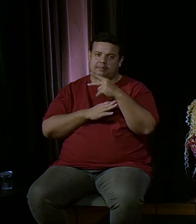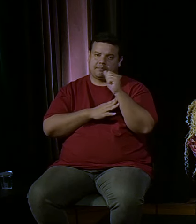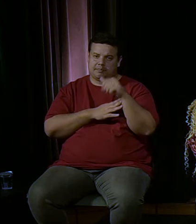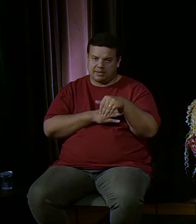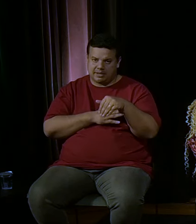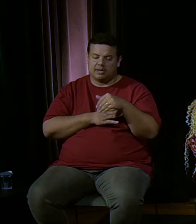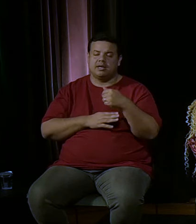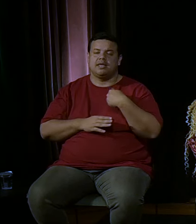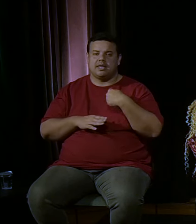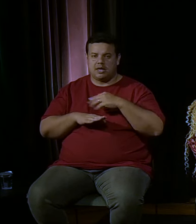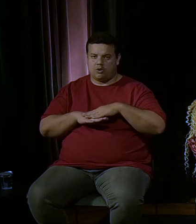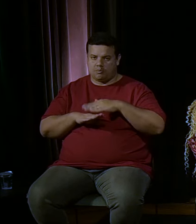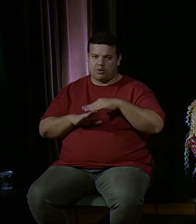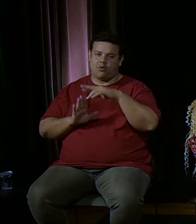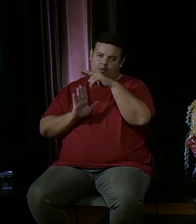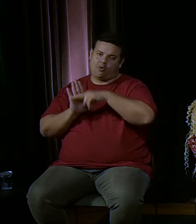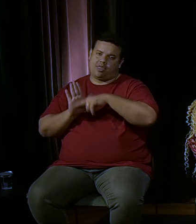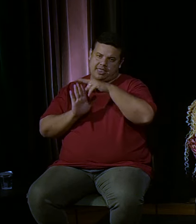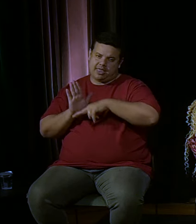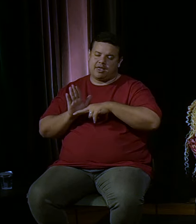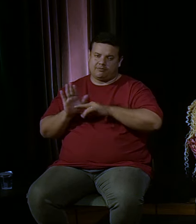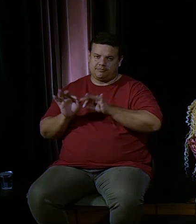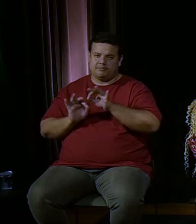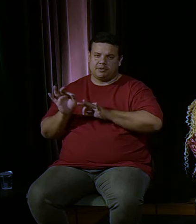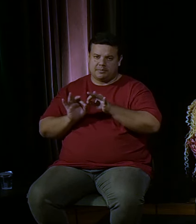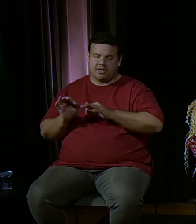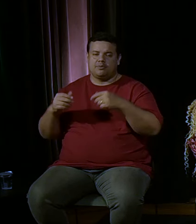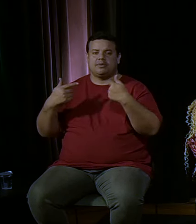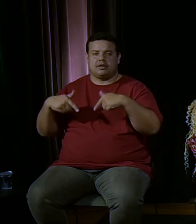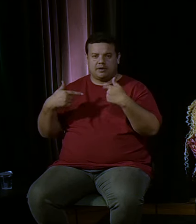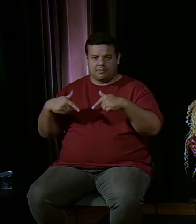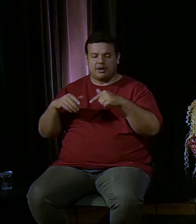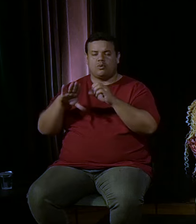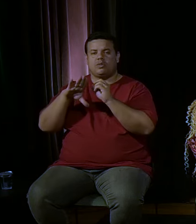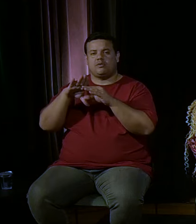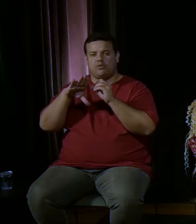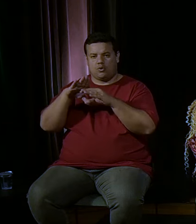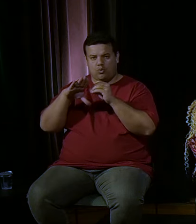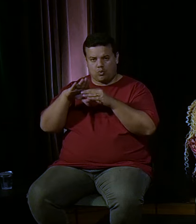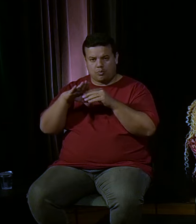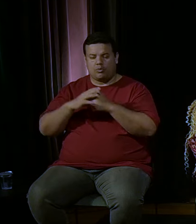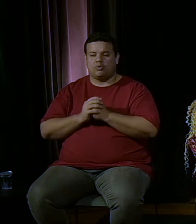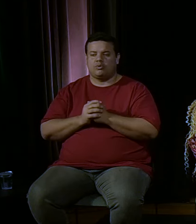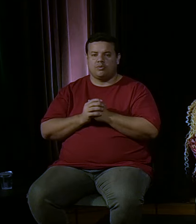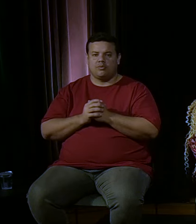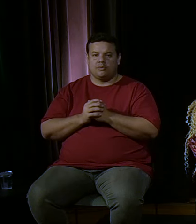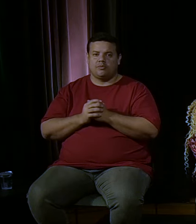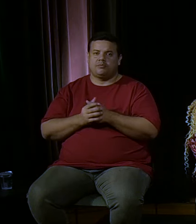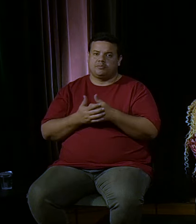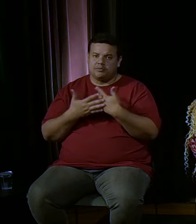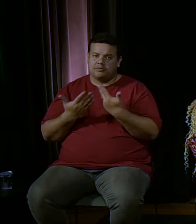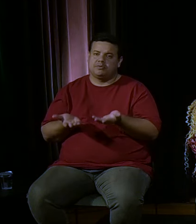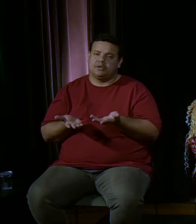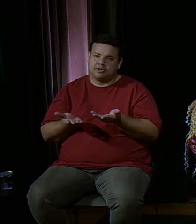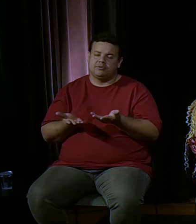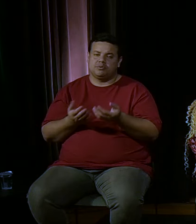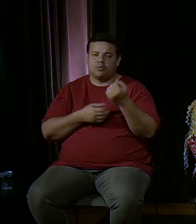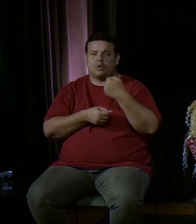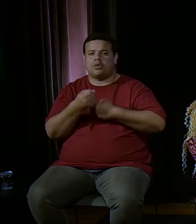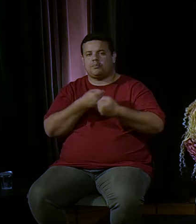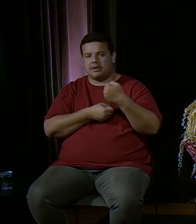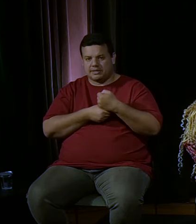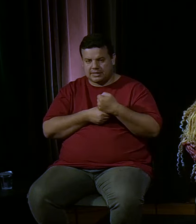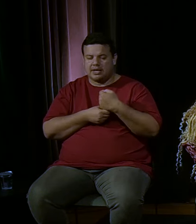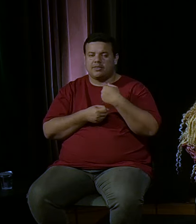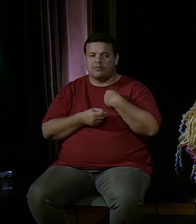Sou roteirista, trabalho, enfim, com roteiro na TV Globo. E, enfim, ano passado